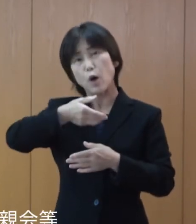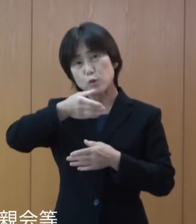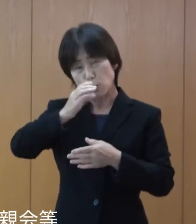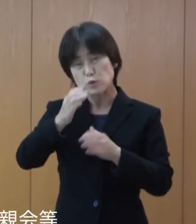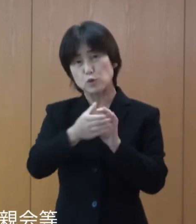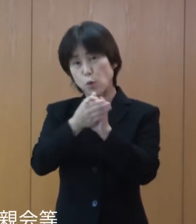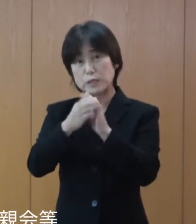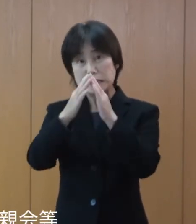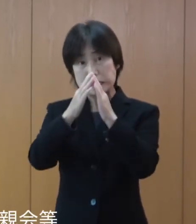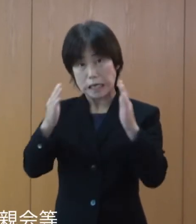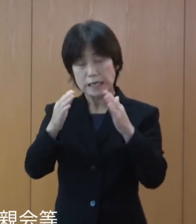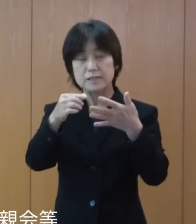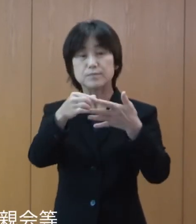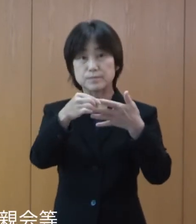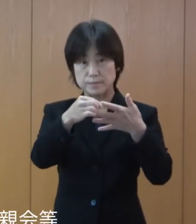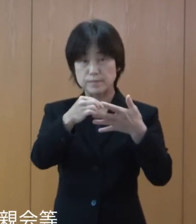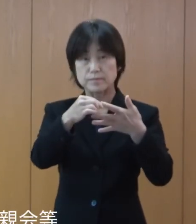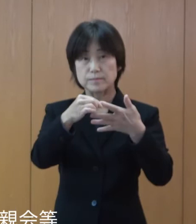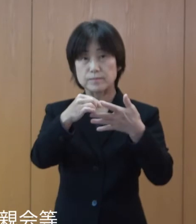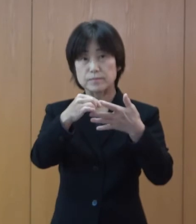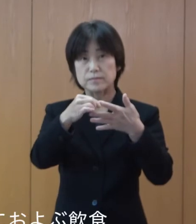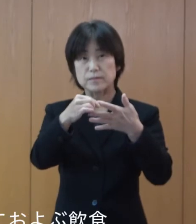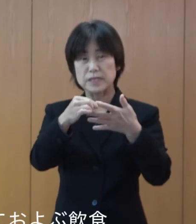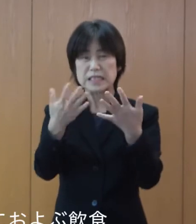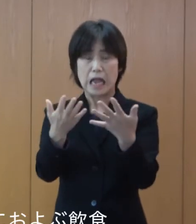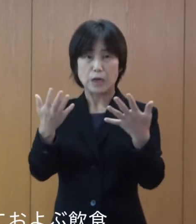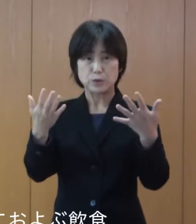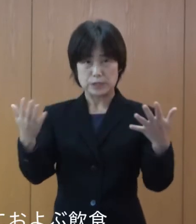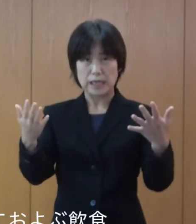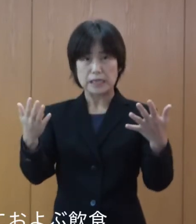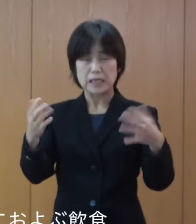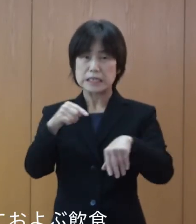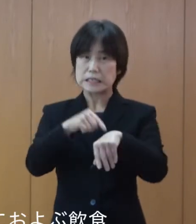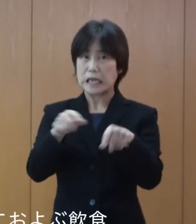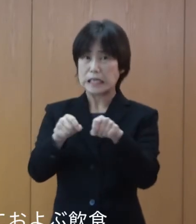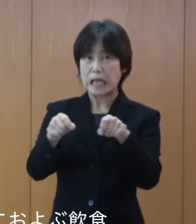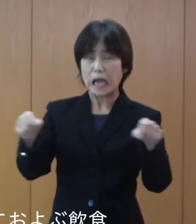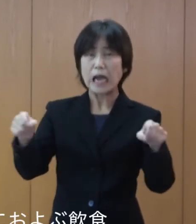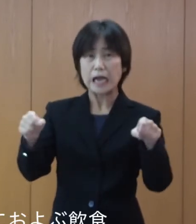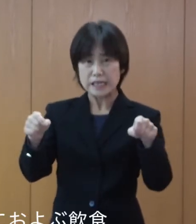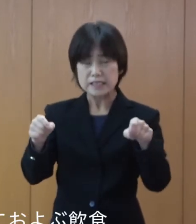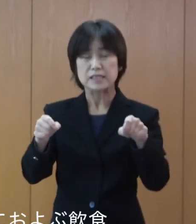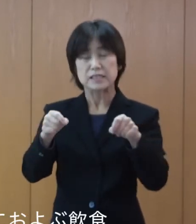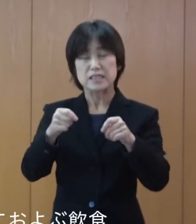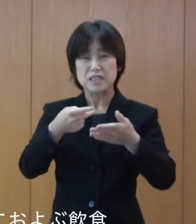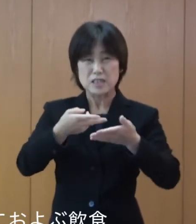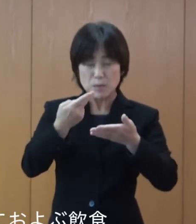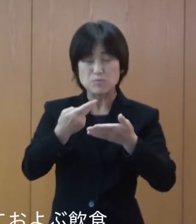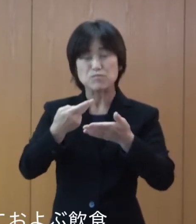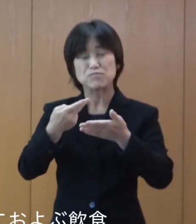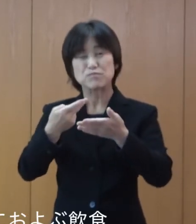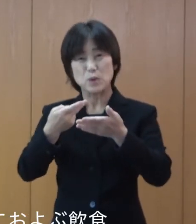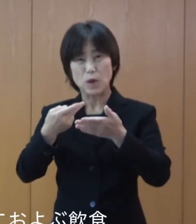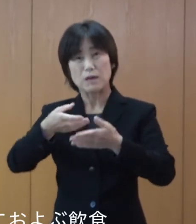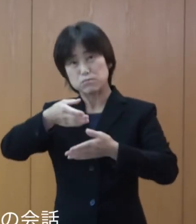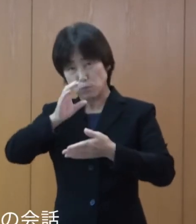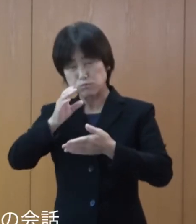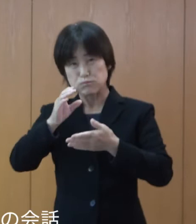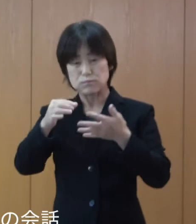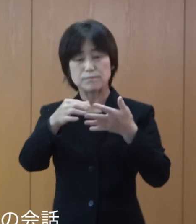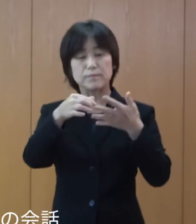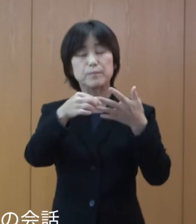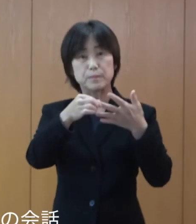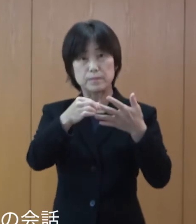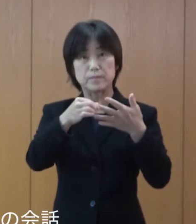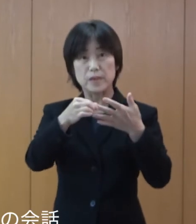等。2つに、大人数や長時間に及ぶ飲食。3つに、マス